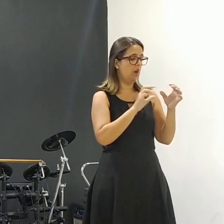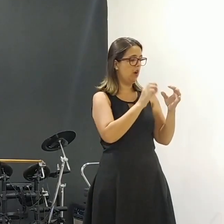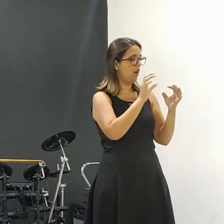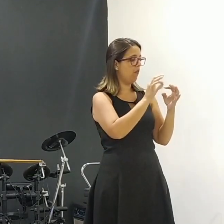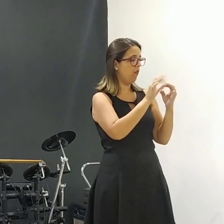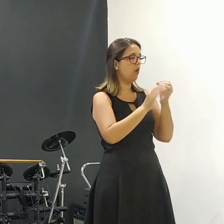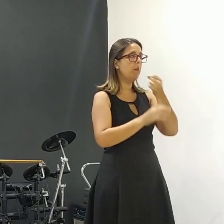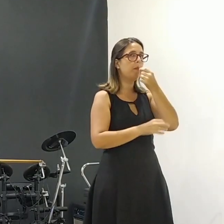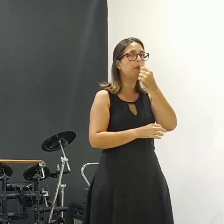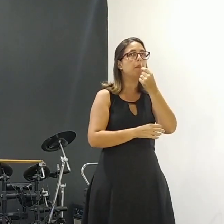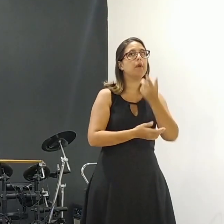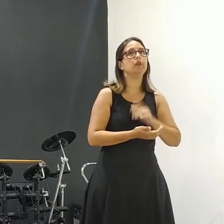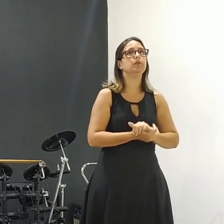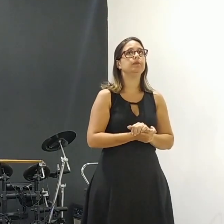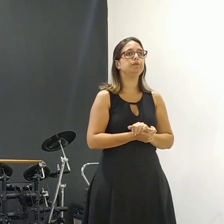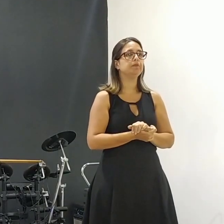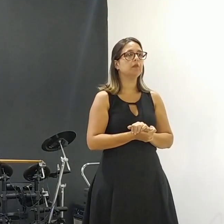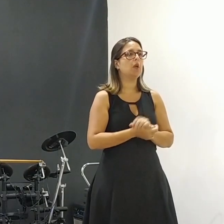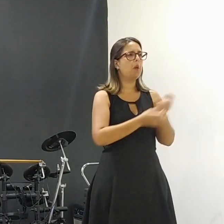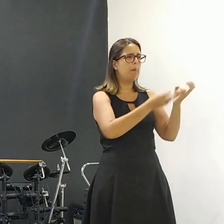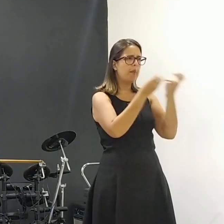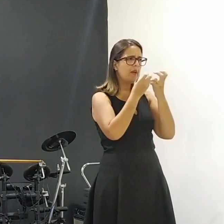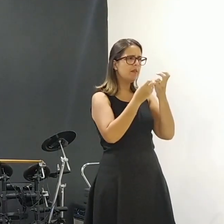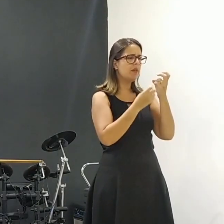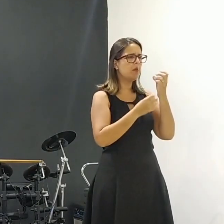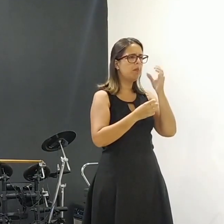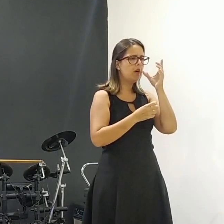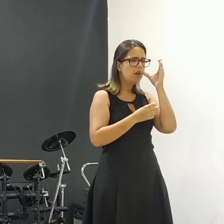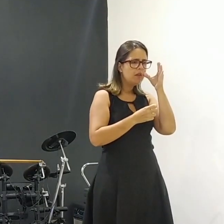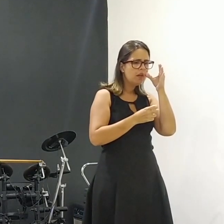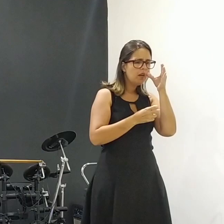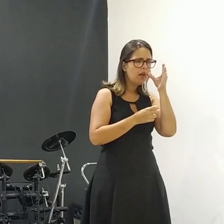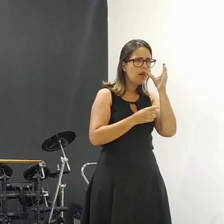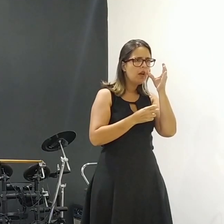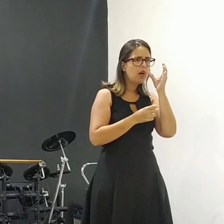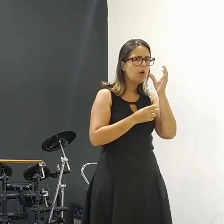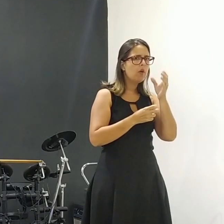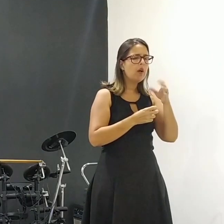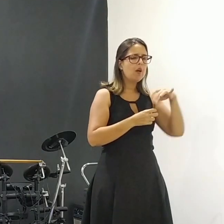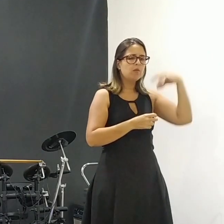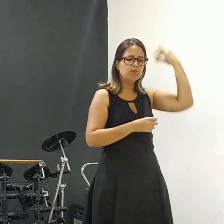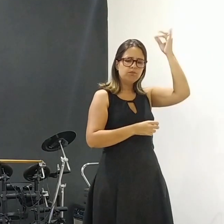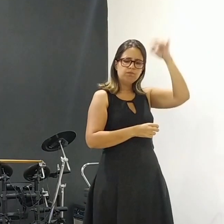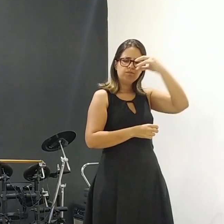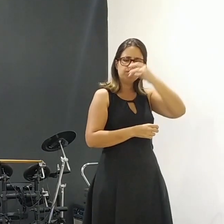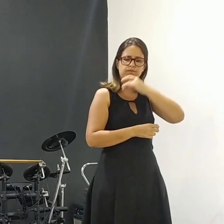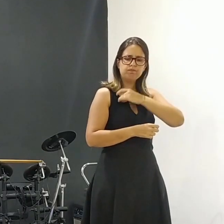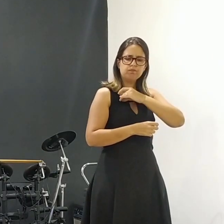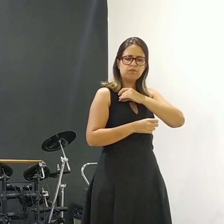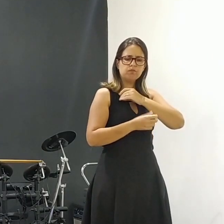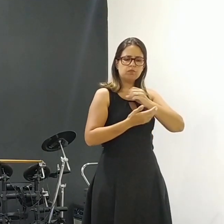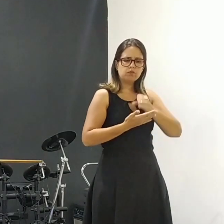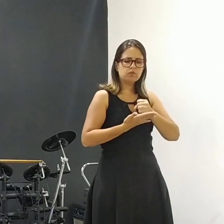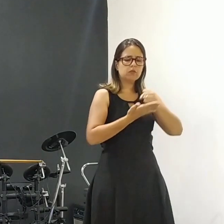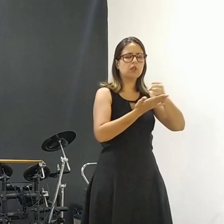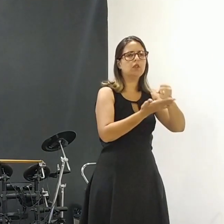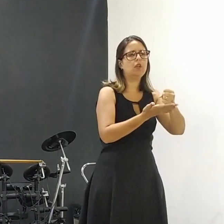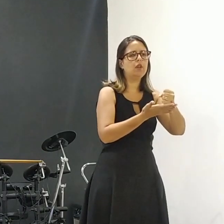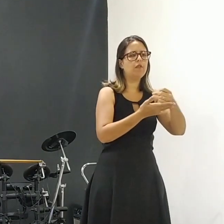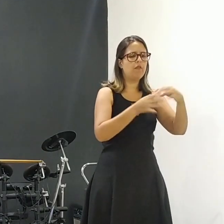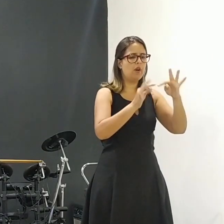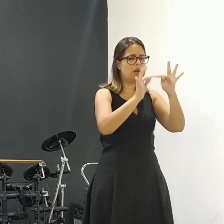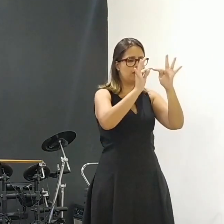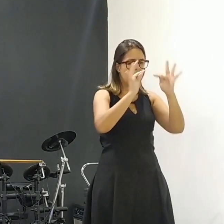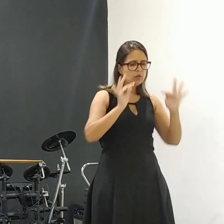Veja que Ezequiel é tomado pelo Espírito Santo, e foi levado ao templo, e viu